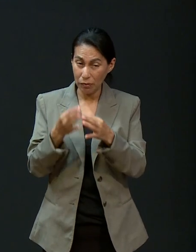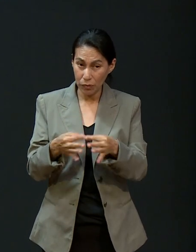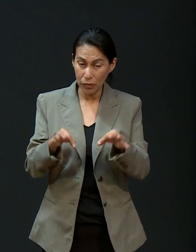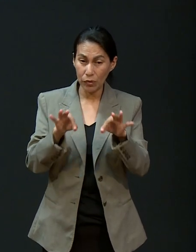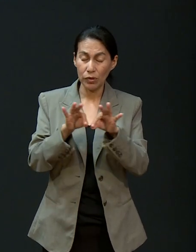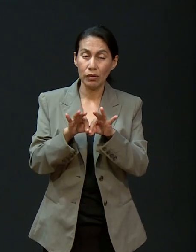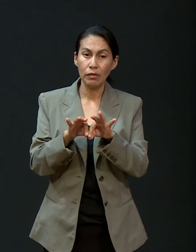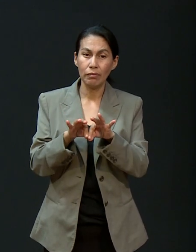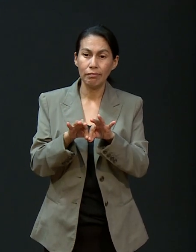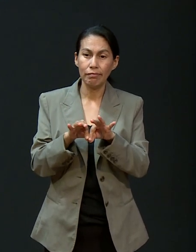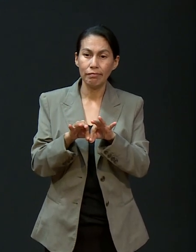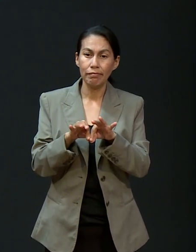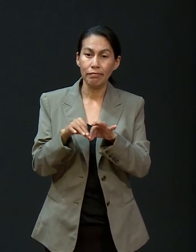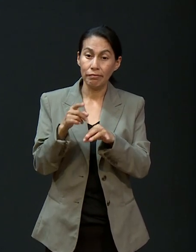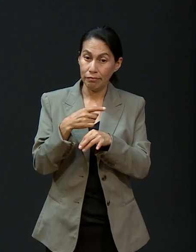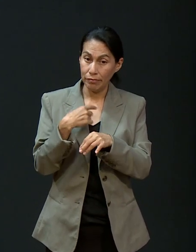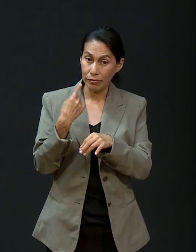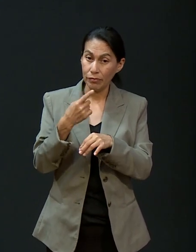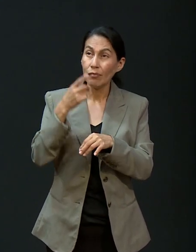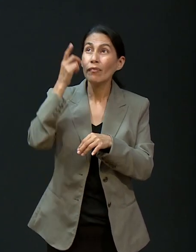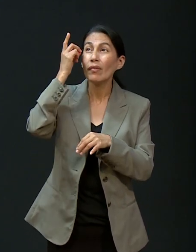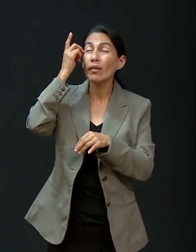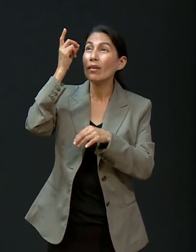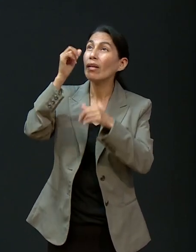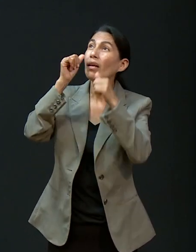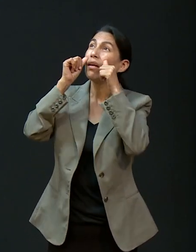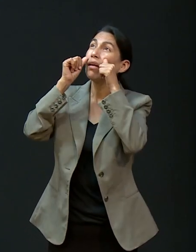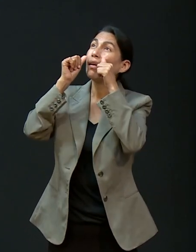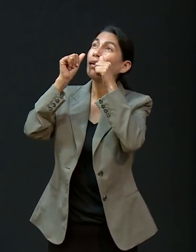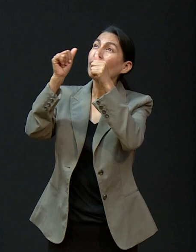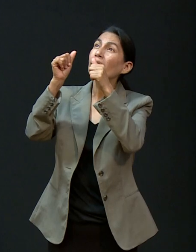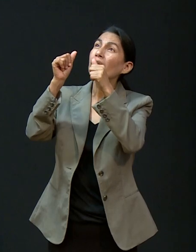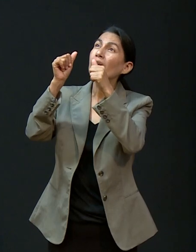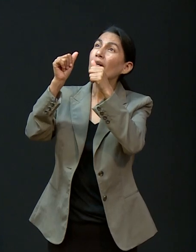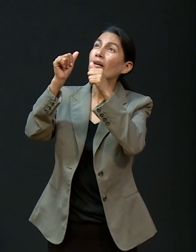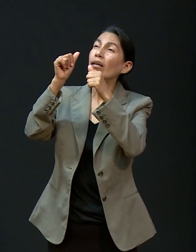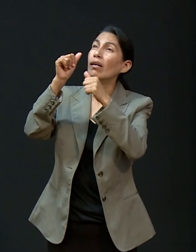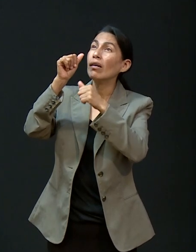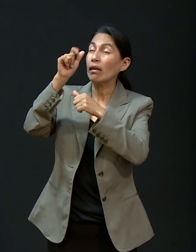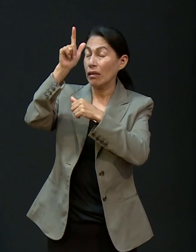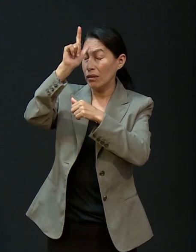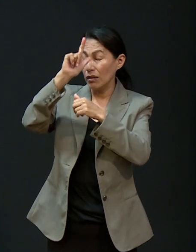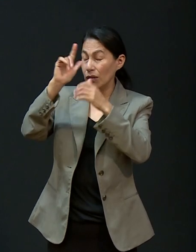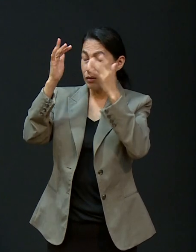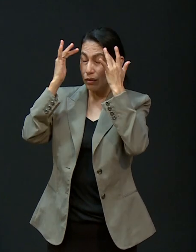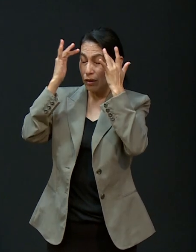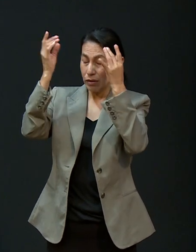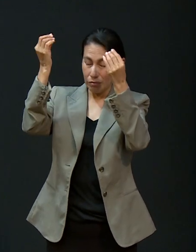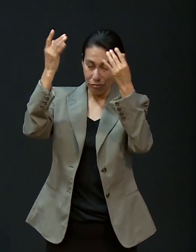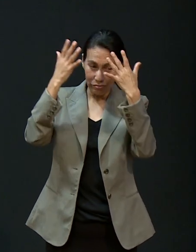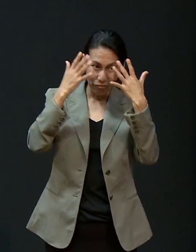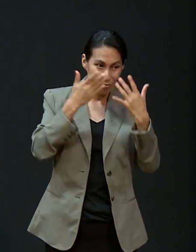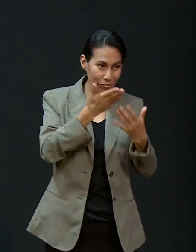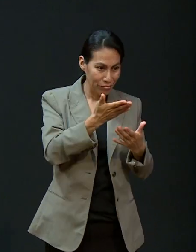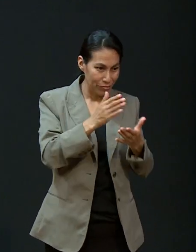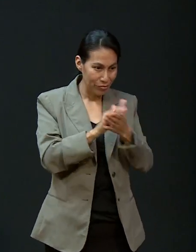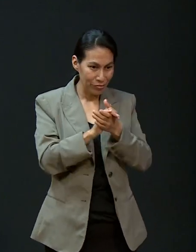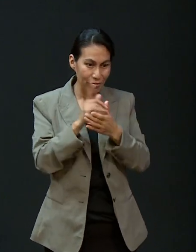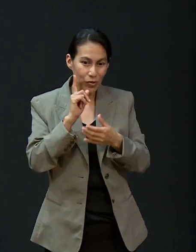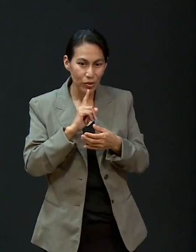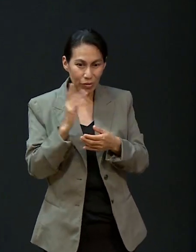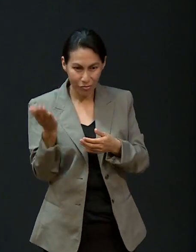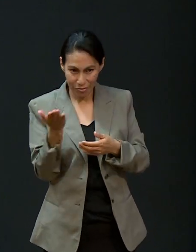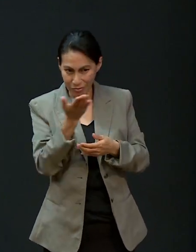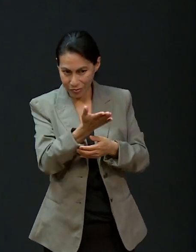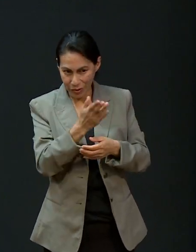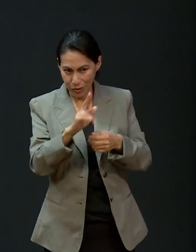cuando escuchamos a Dios y Dios habló a través de su espíritu, habló con Lía para